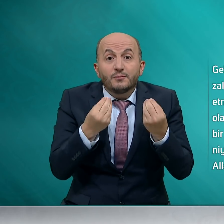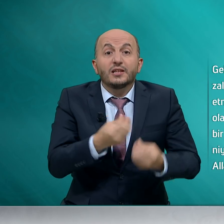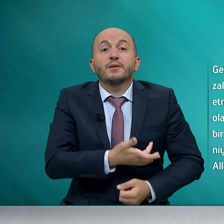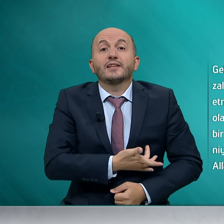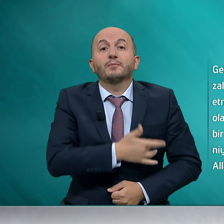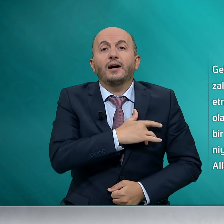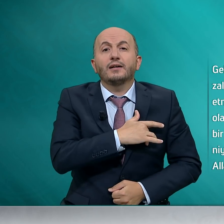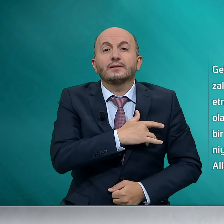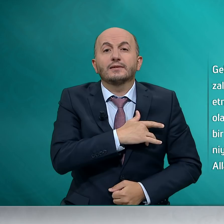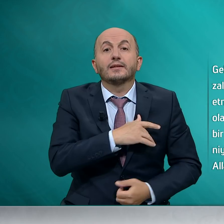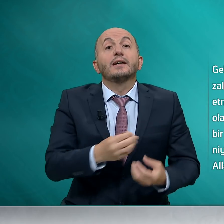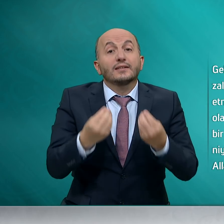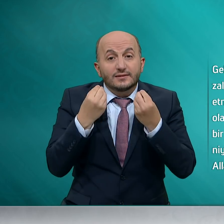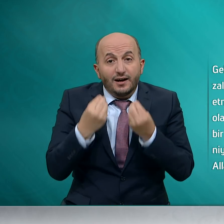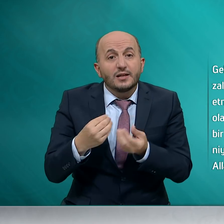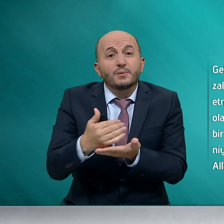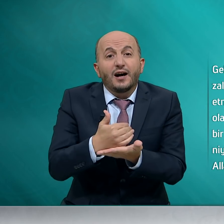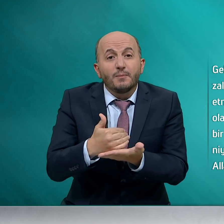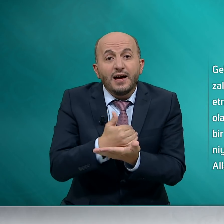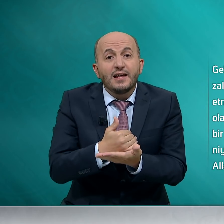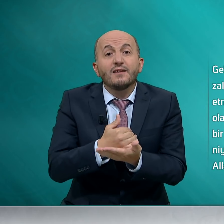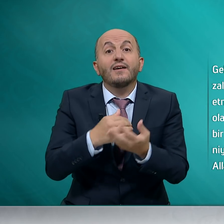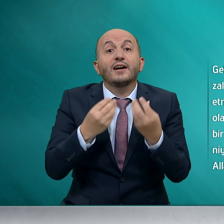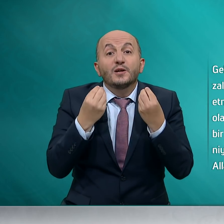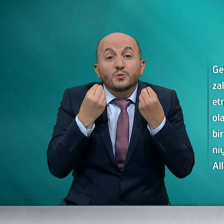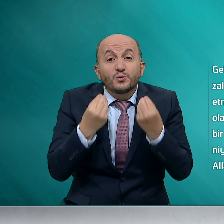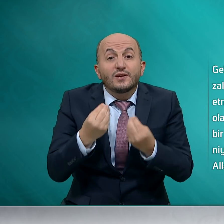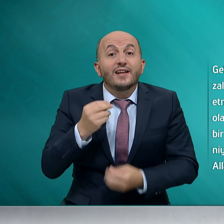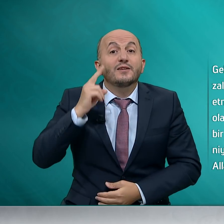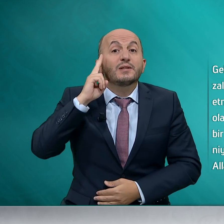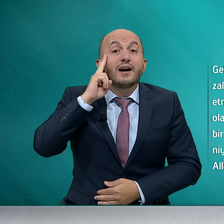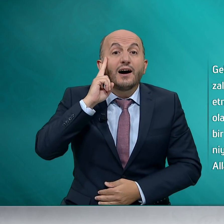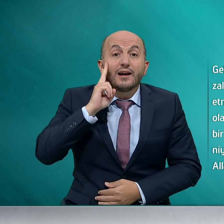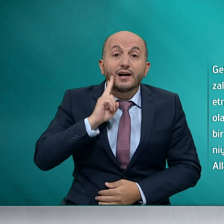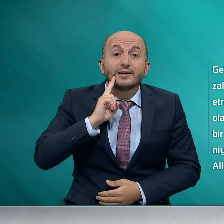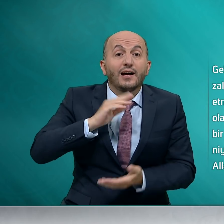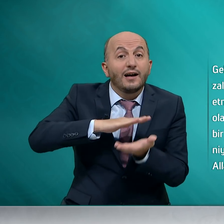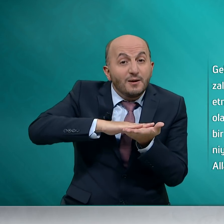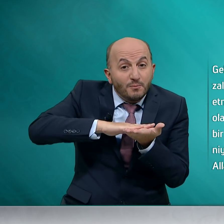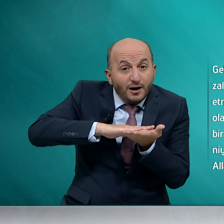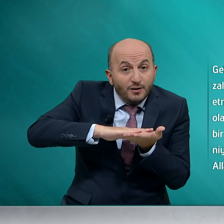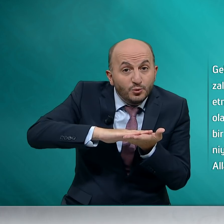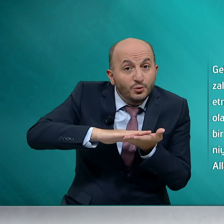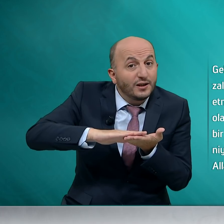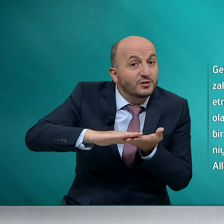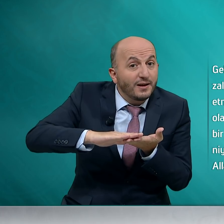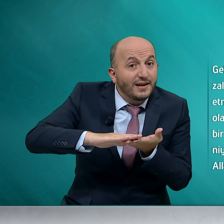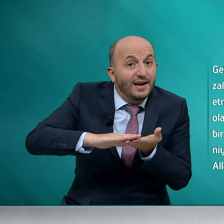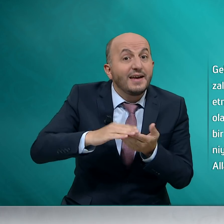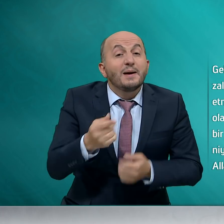bir iman, salih bir amel ve güzel bir ahlakla mamur etmeye